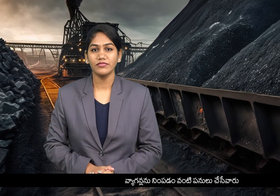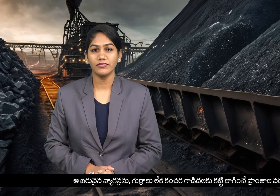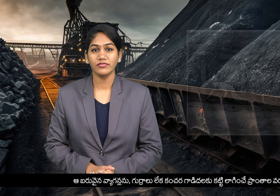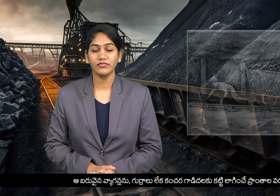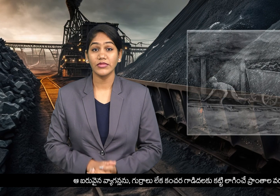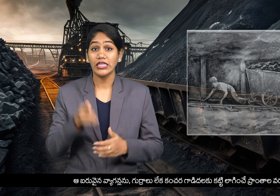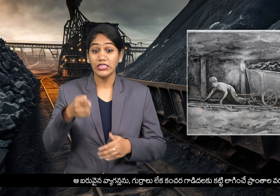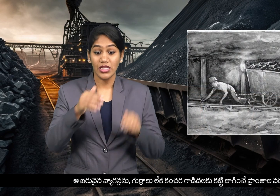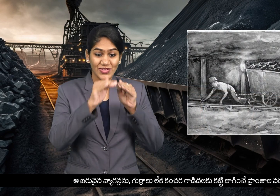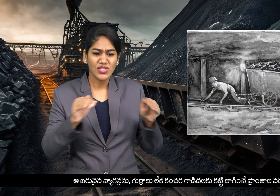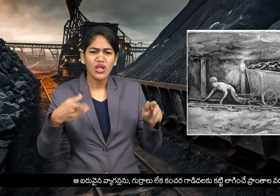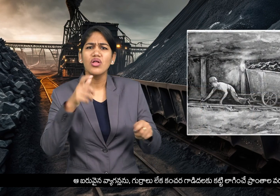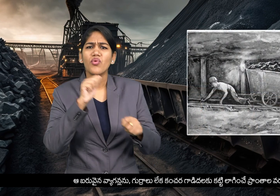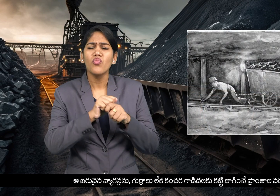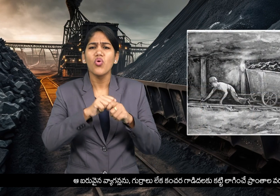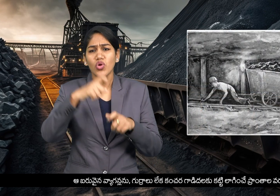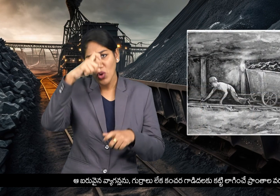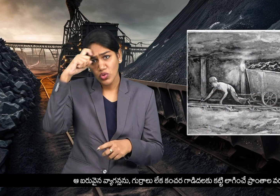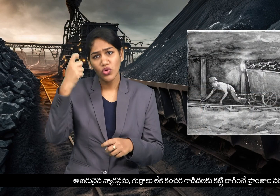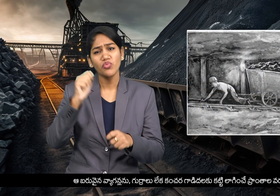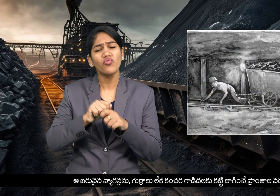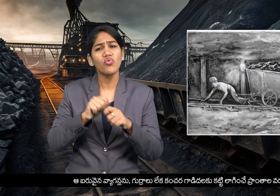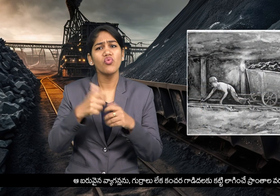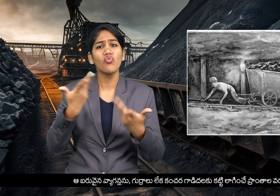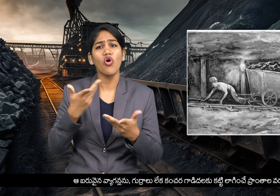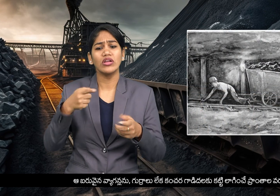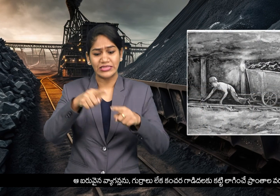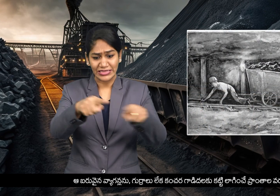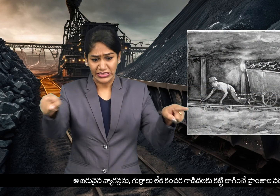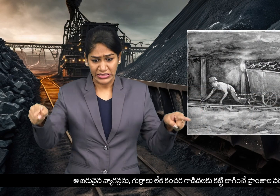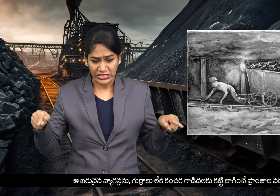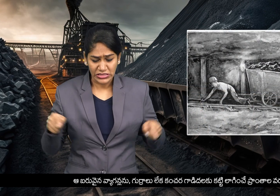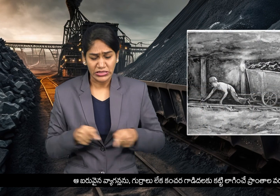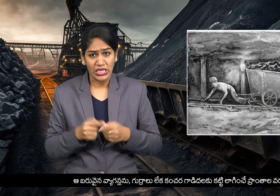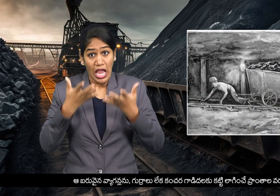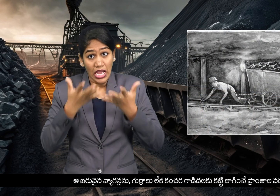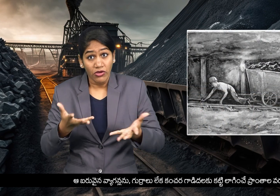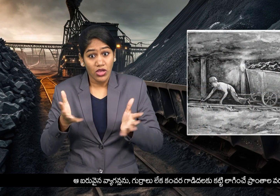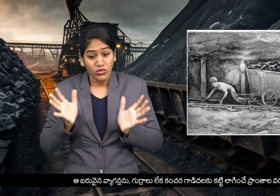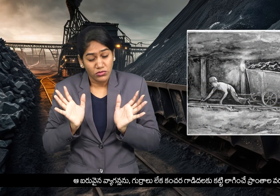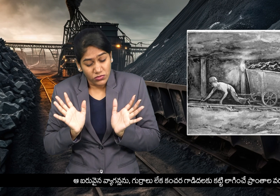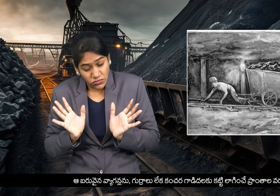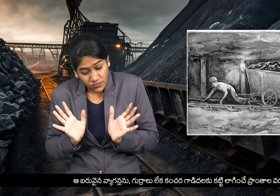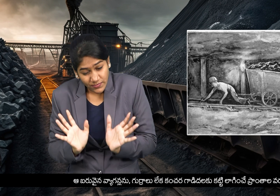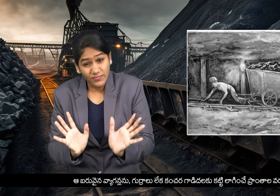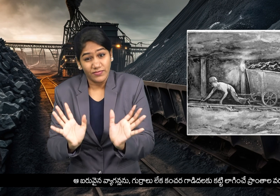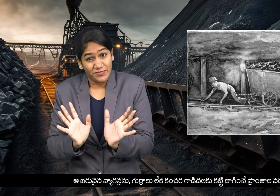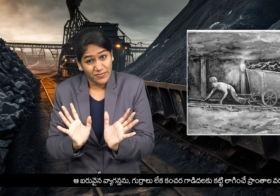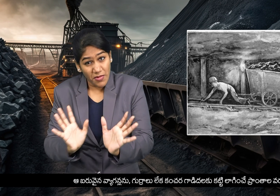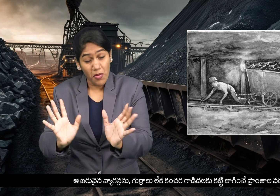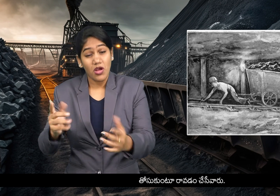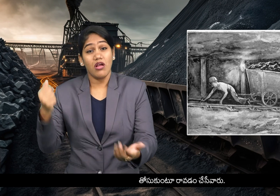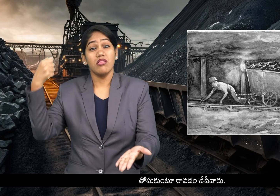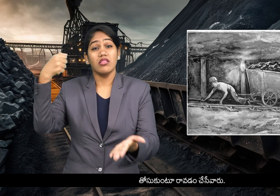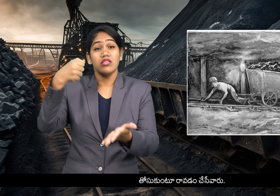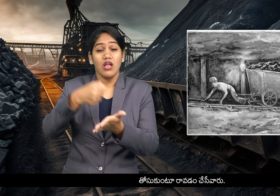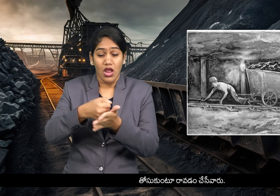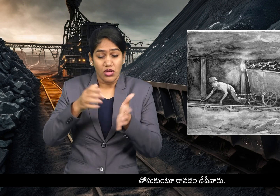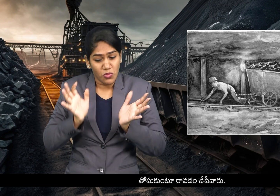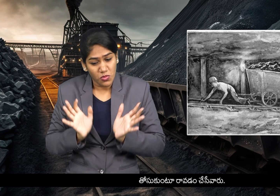ఆ బరువైన వ్యాగన్లను గుర్రాలు లేక కంచర గాడిదలకు కట్టి లాగించే ప్రాంతాల వరకు తోసుకుంటూ రావడం